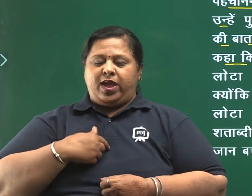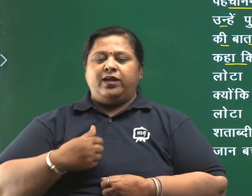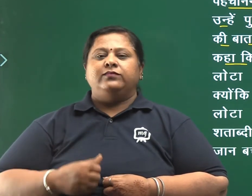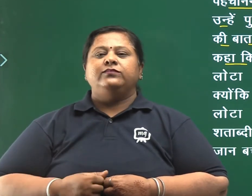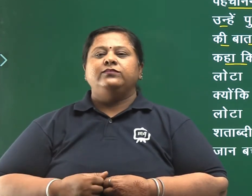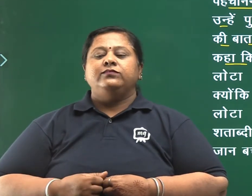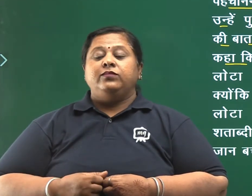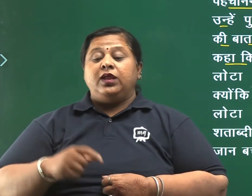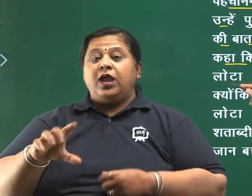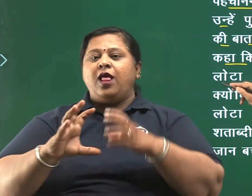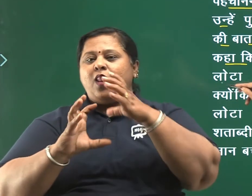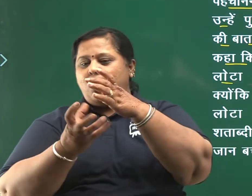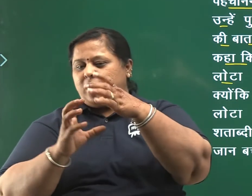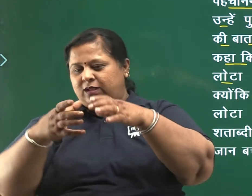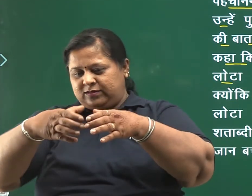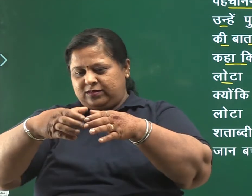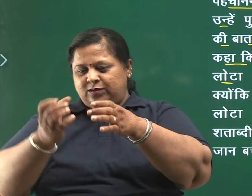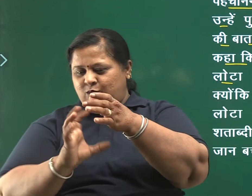मैं यह लोटा